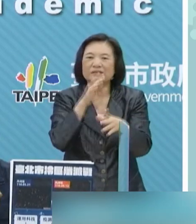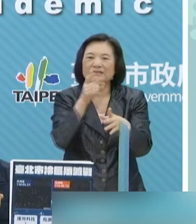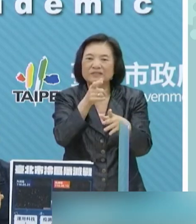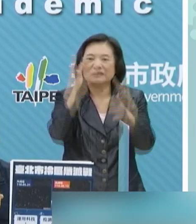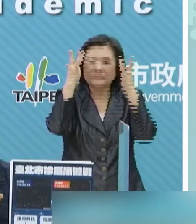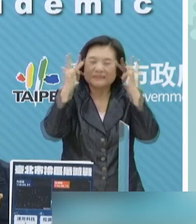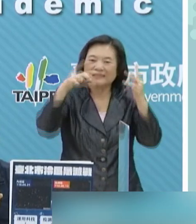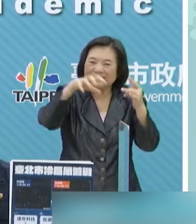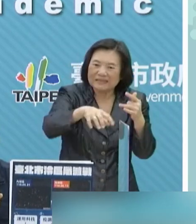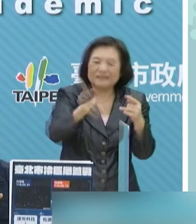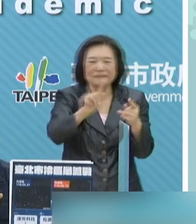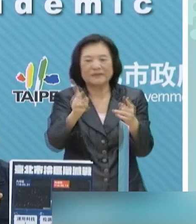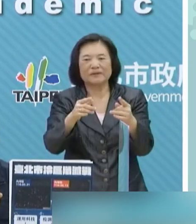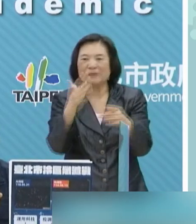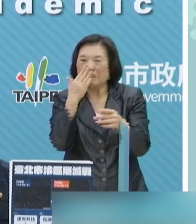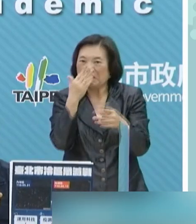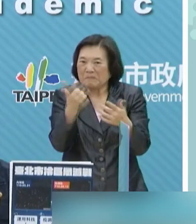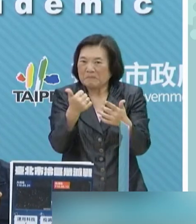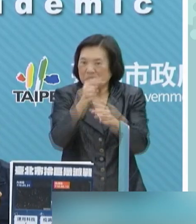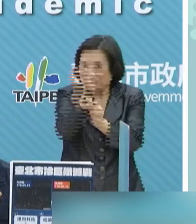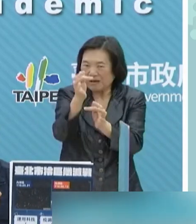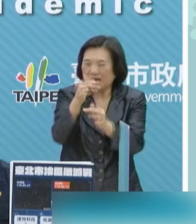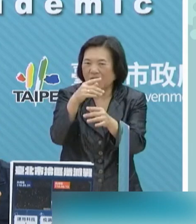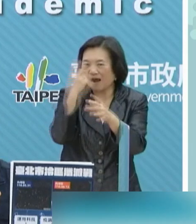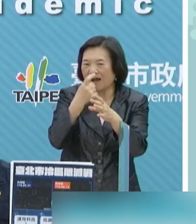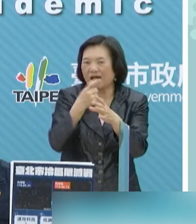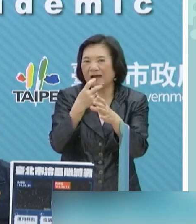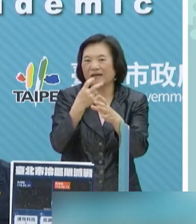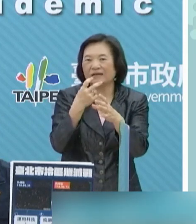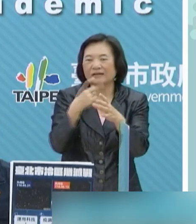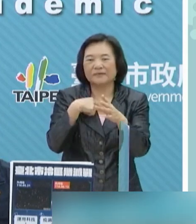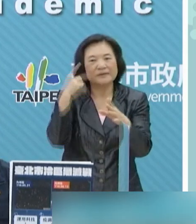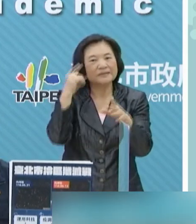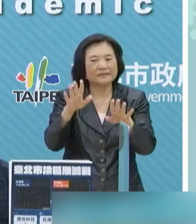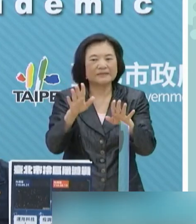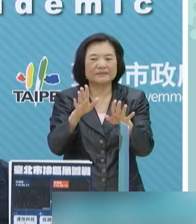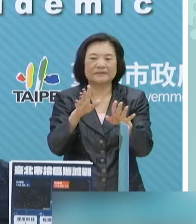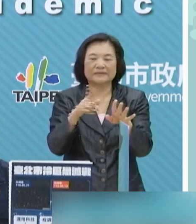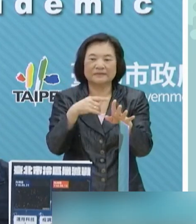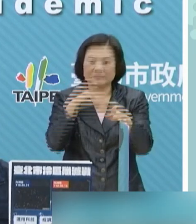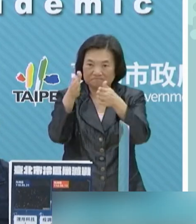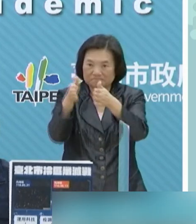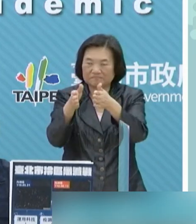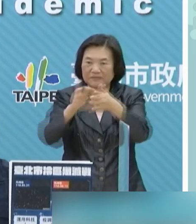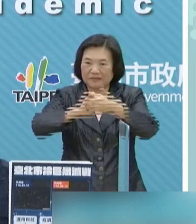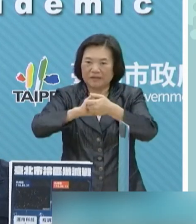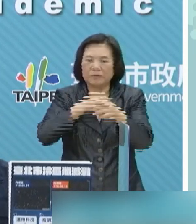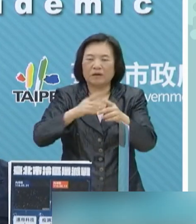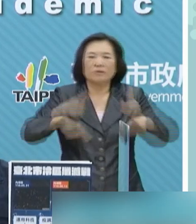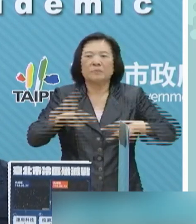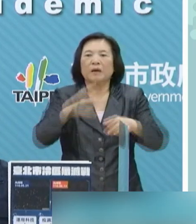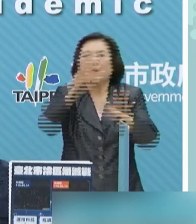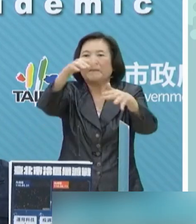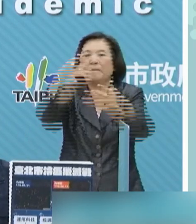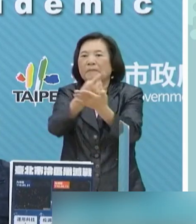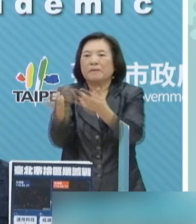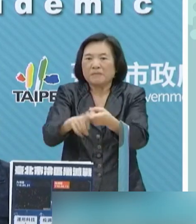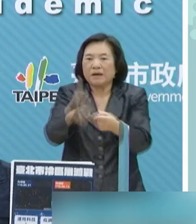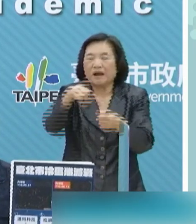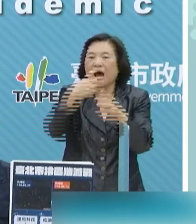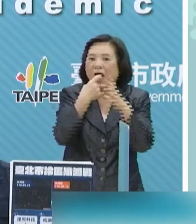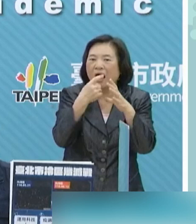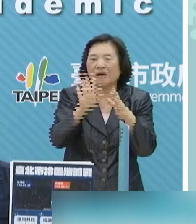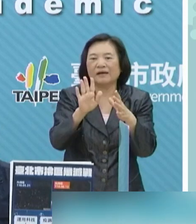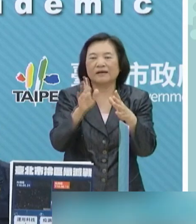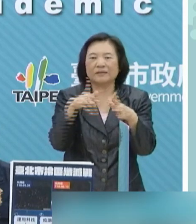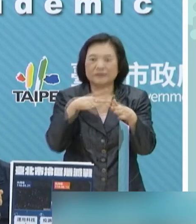5月31号的时候哈，还蛮明显的很多点哈，在这上面，可是你到6月13号哈，再说好前5天